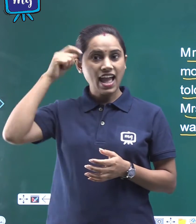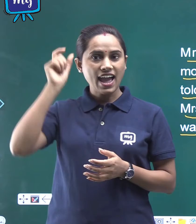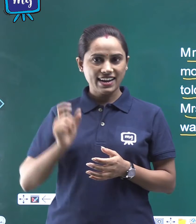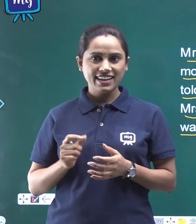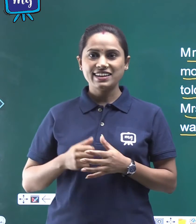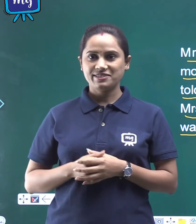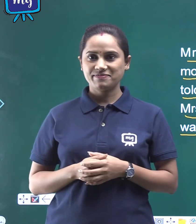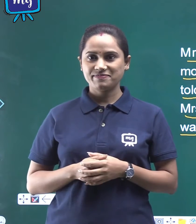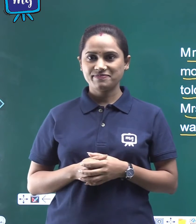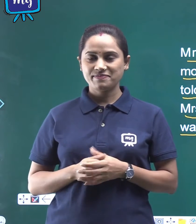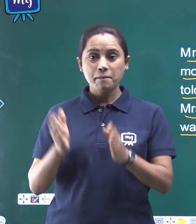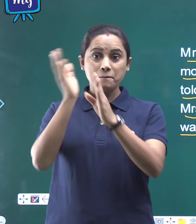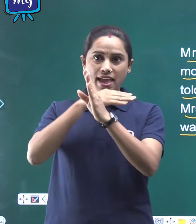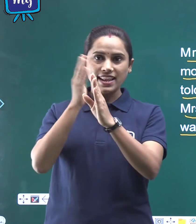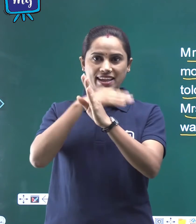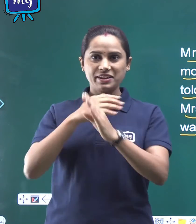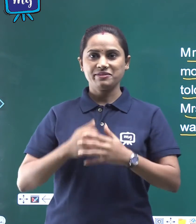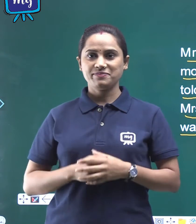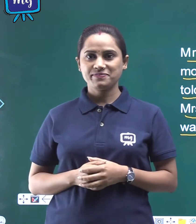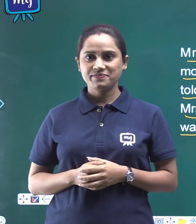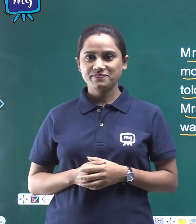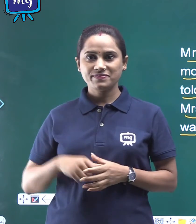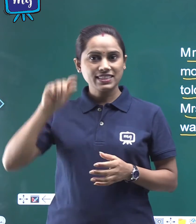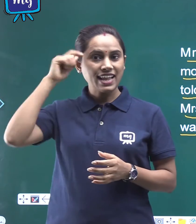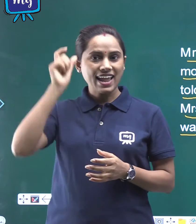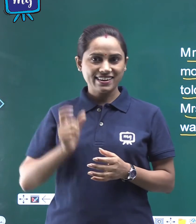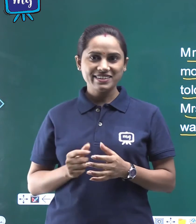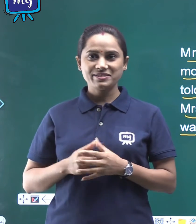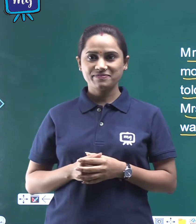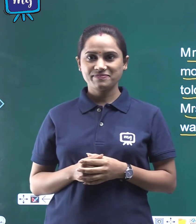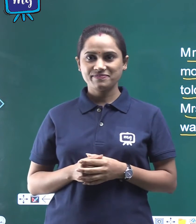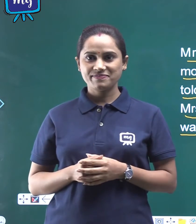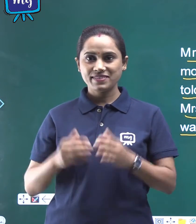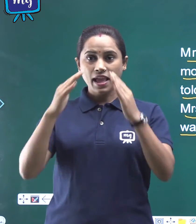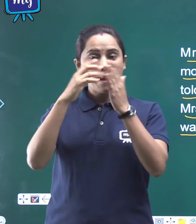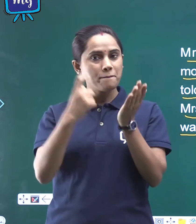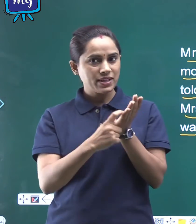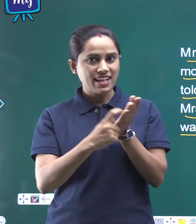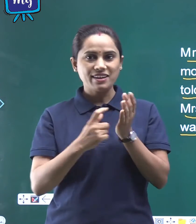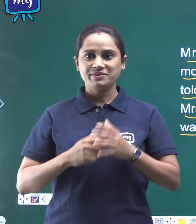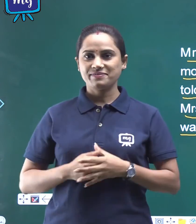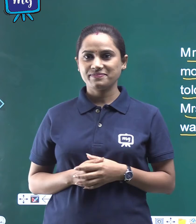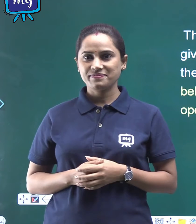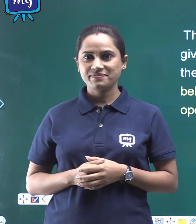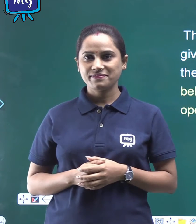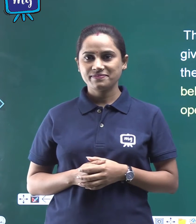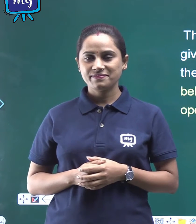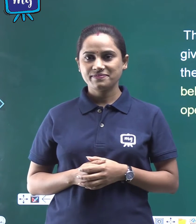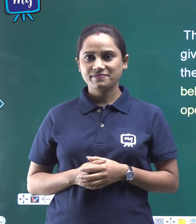earlier, पहले, address, पता.